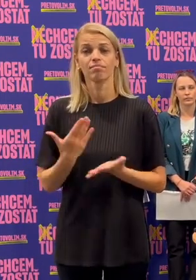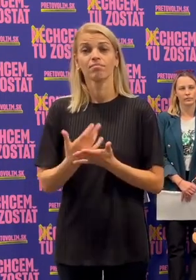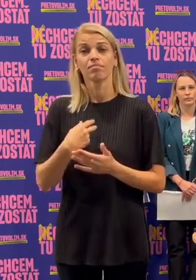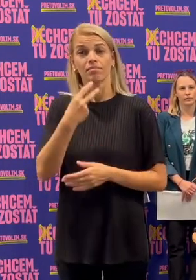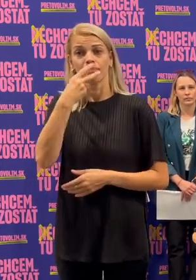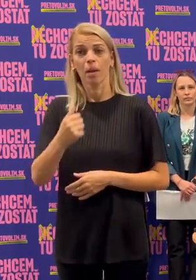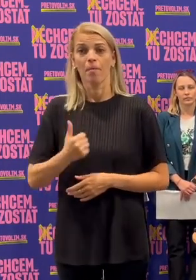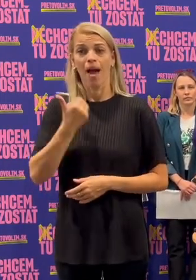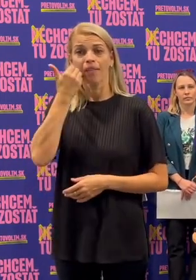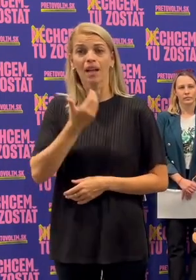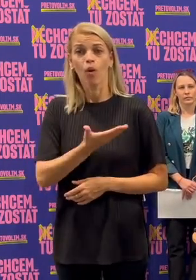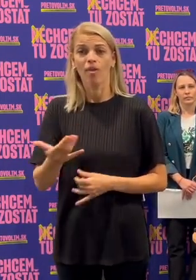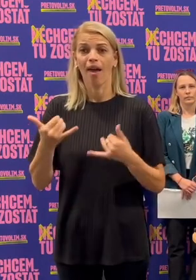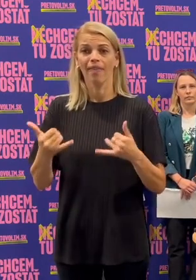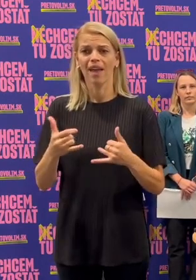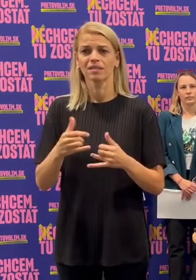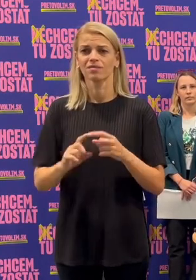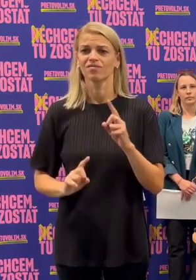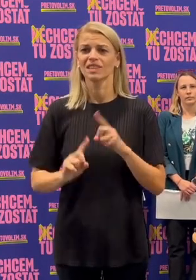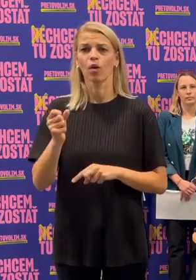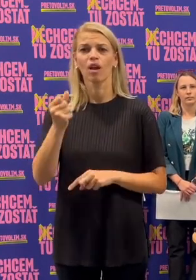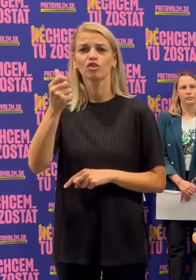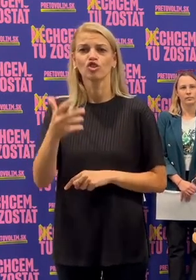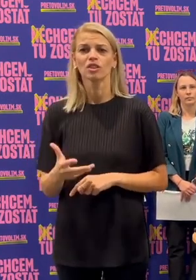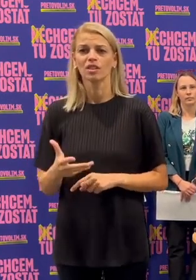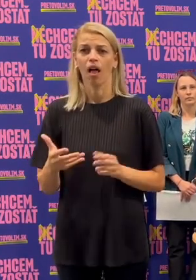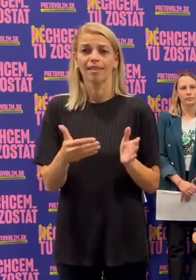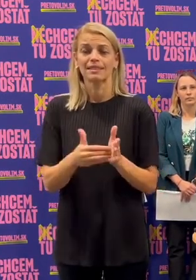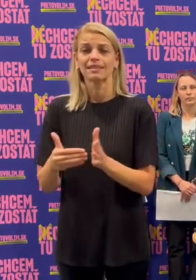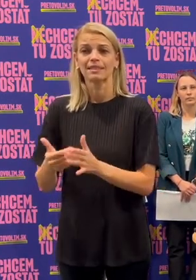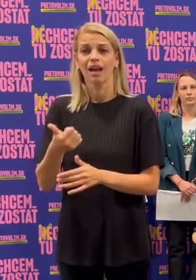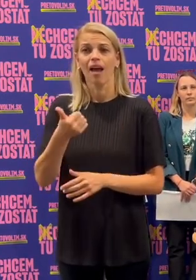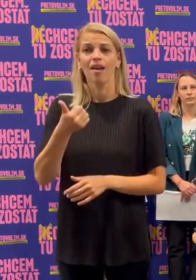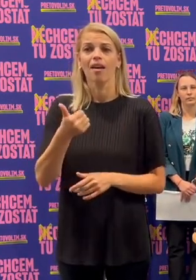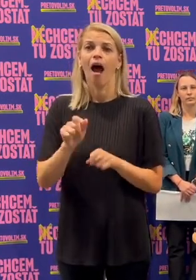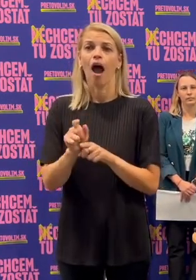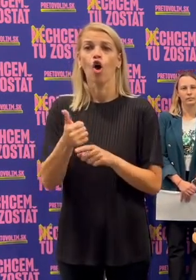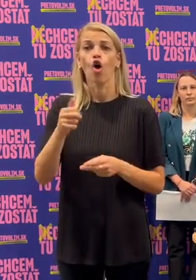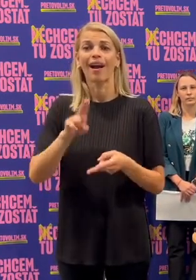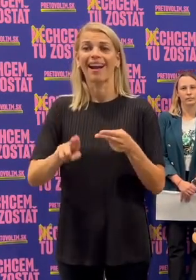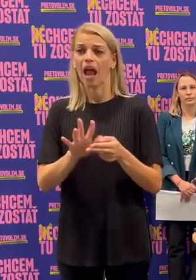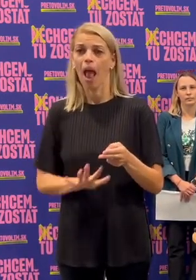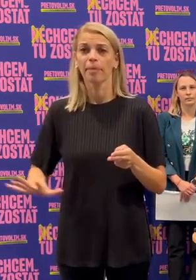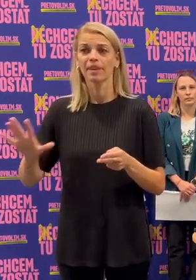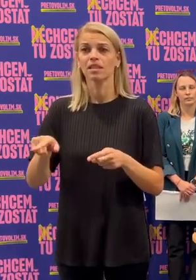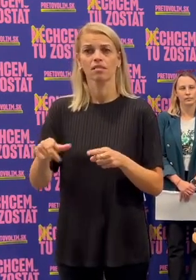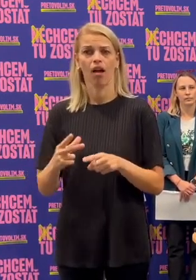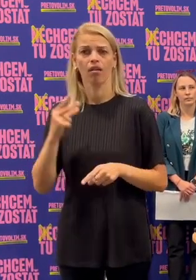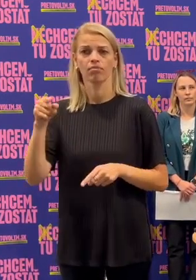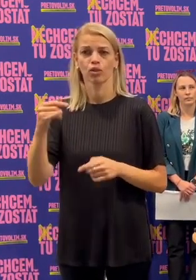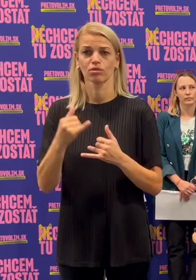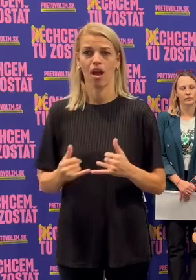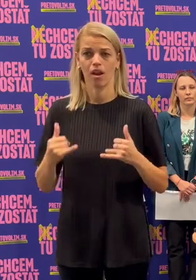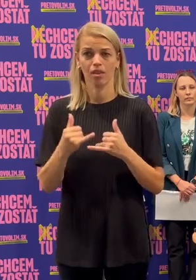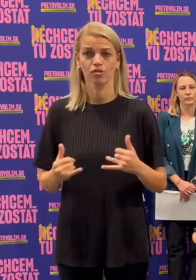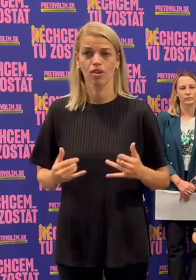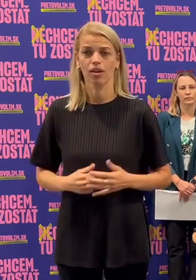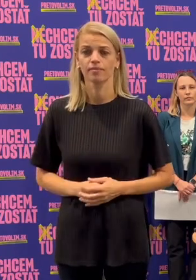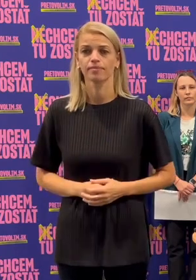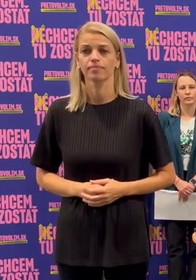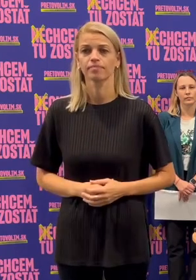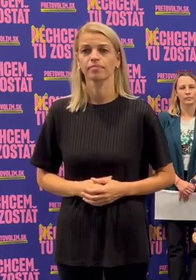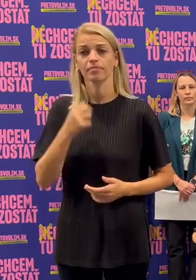mladí ľudia dnes v obrovských číslach, to sú jednoducho tisíce, to je jedna celá Kremnica, ktorá nám odchádza každý rok do zahraničia. A ak